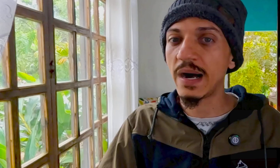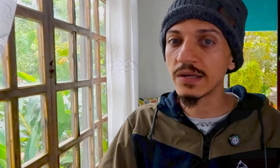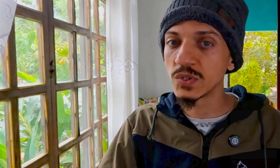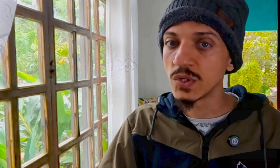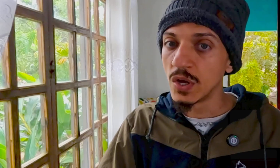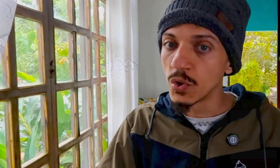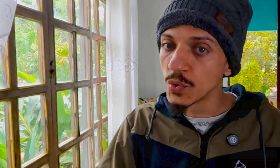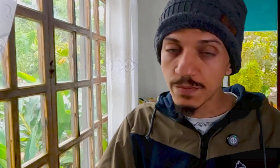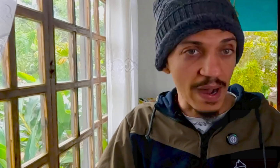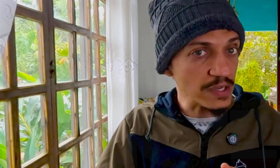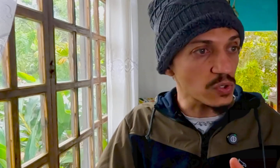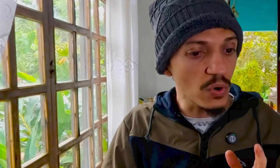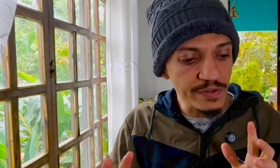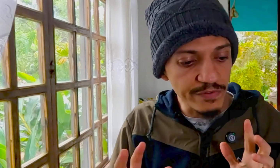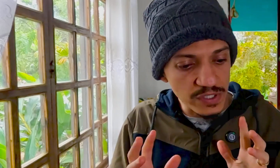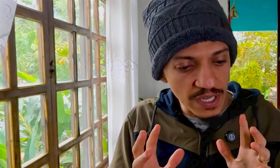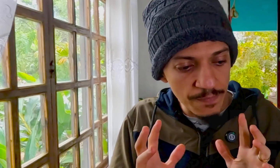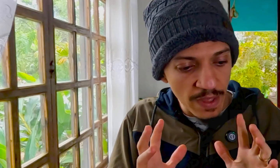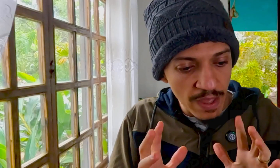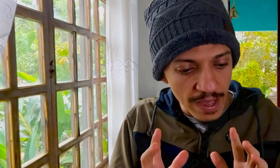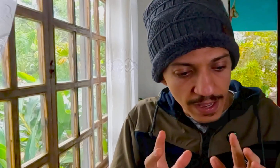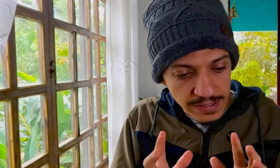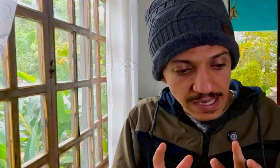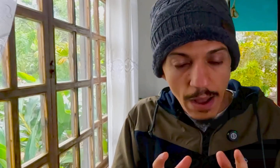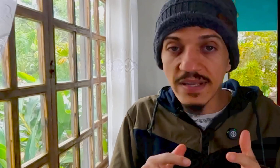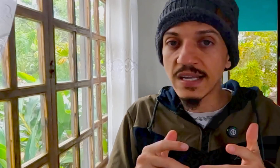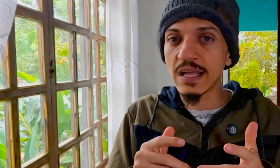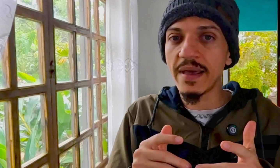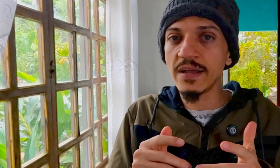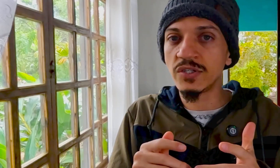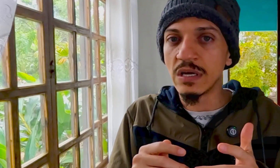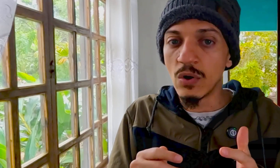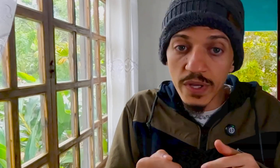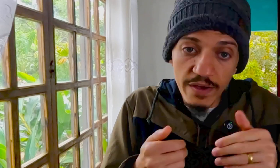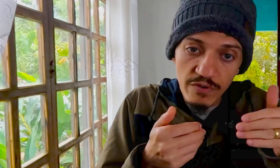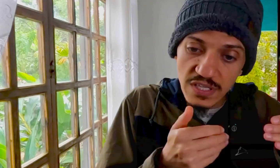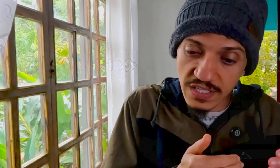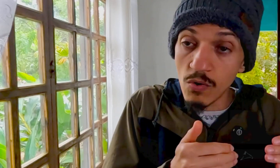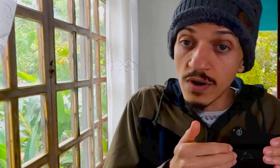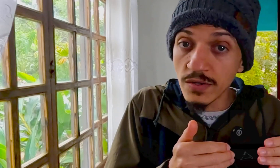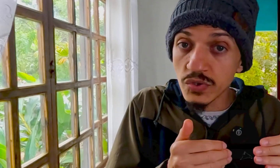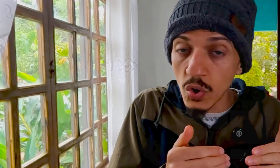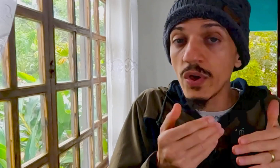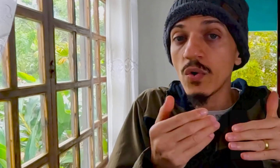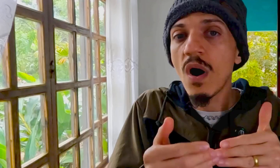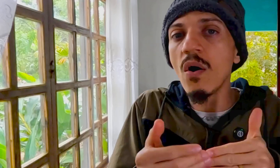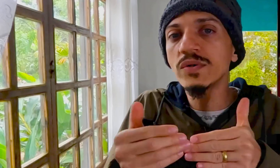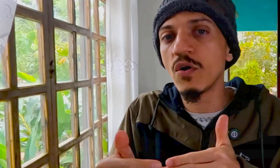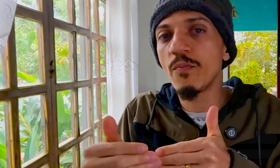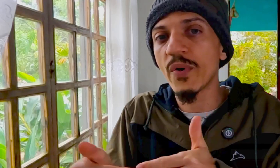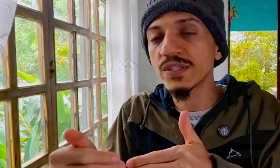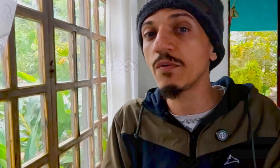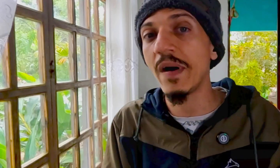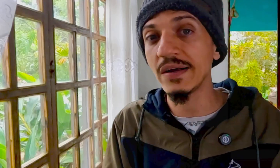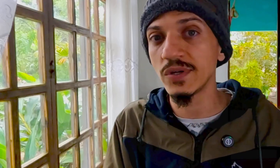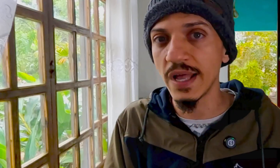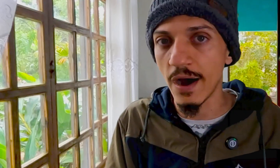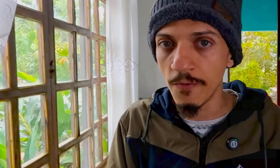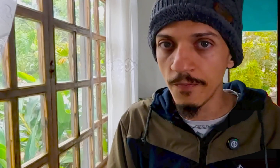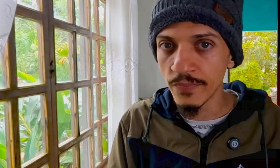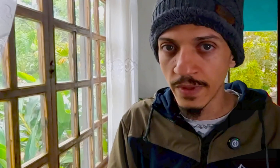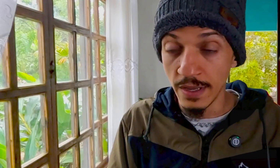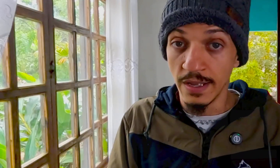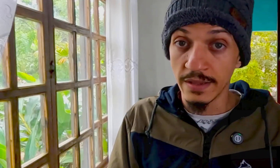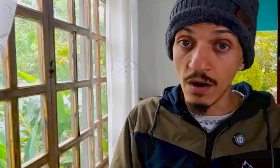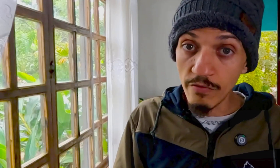novos passos, num espaço onde você sabe exatamente o que você já alcançou e qual o seu próximo passo